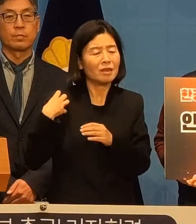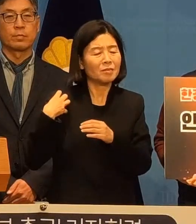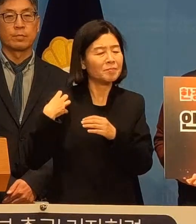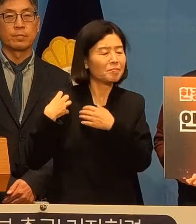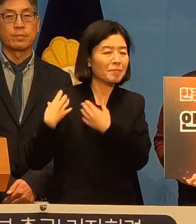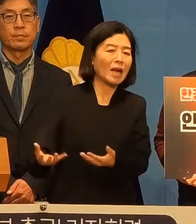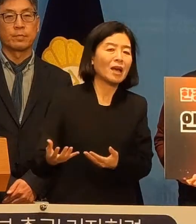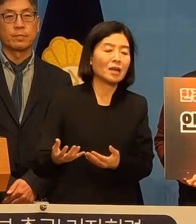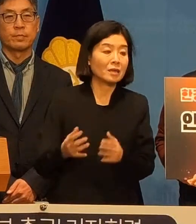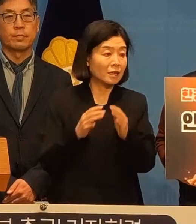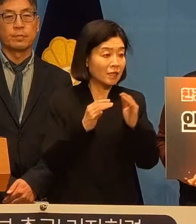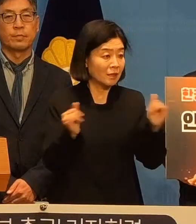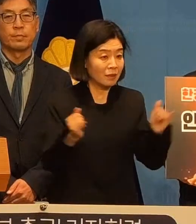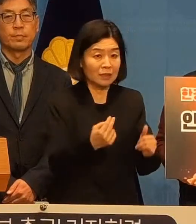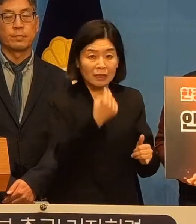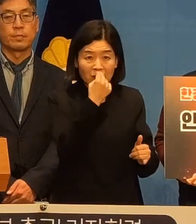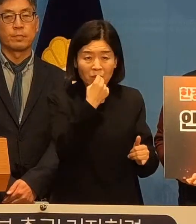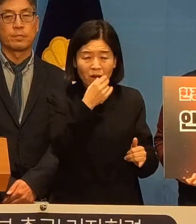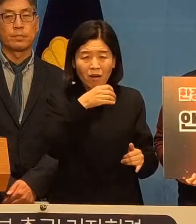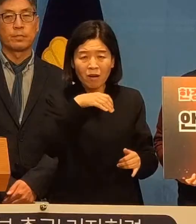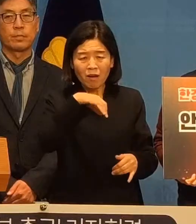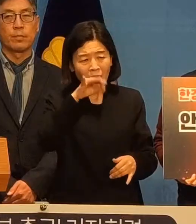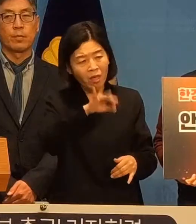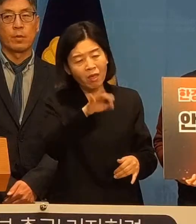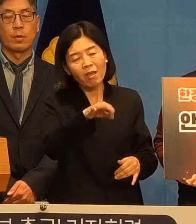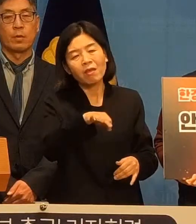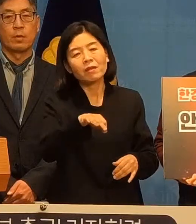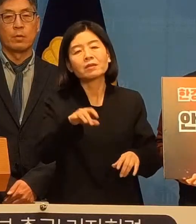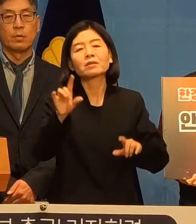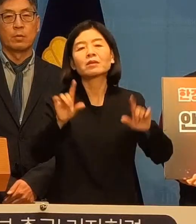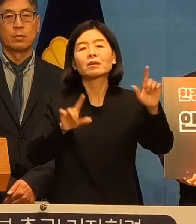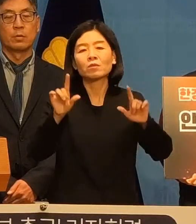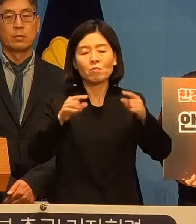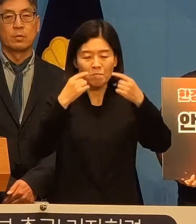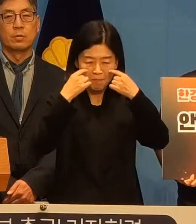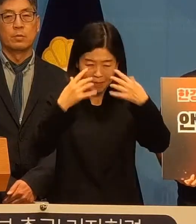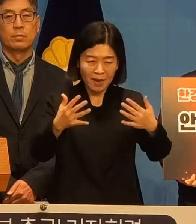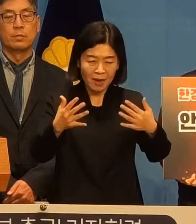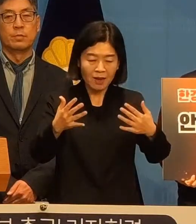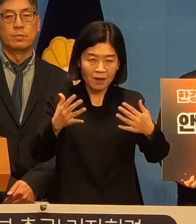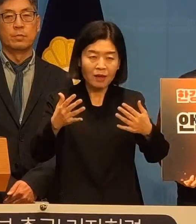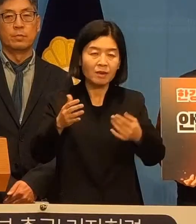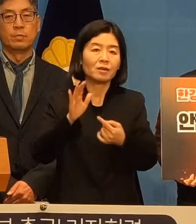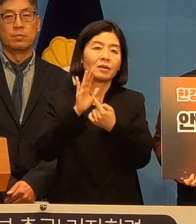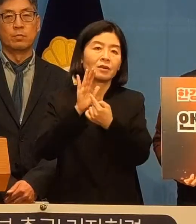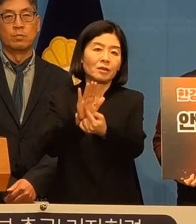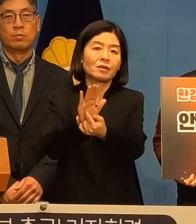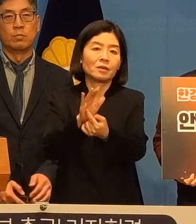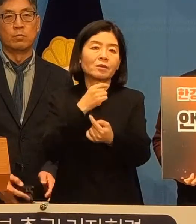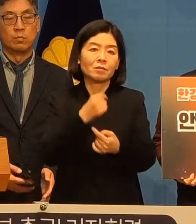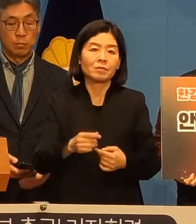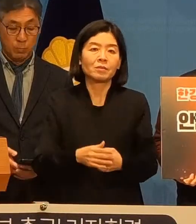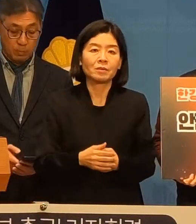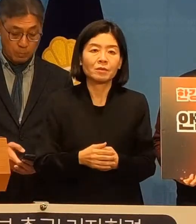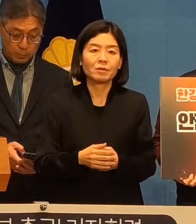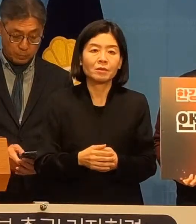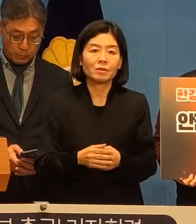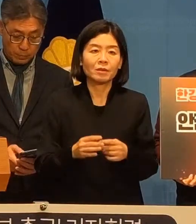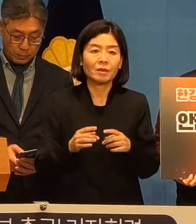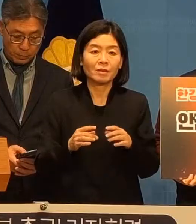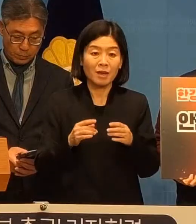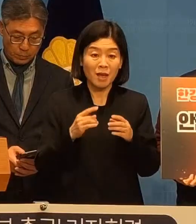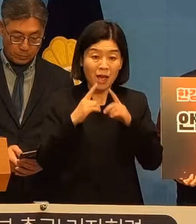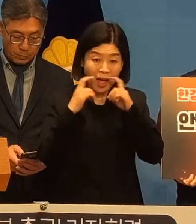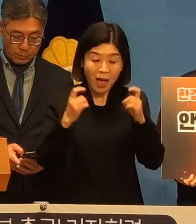생명을 경시하는 그런 태도다. 이런 점을 분명하게 말씀을 드리고 싶습니다. 즉각 운항을